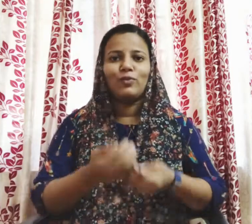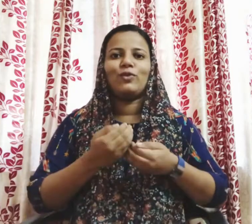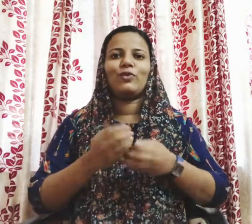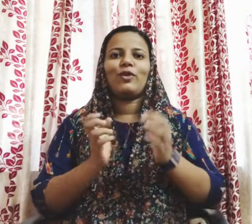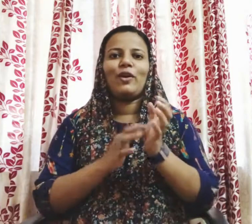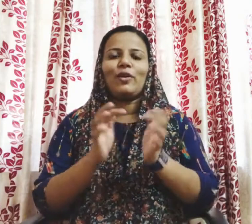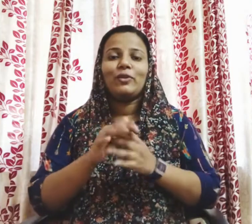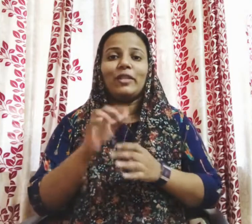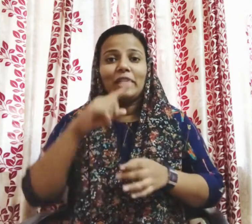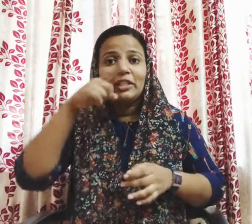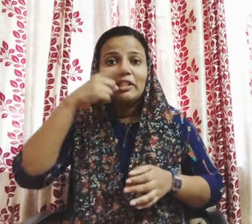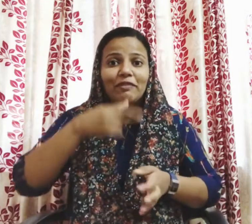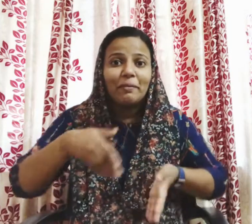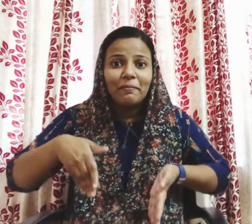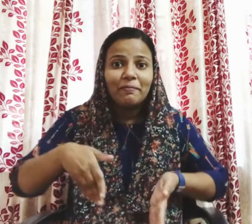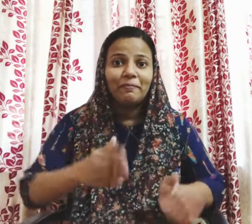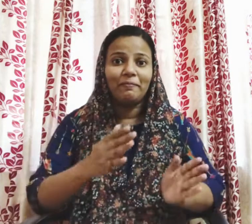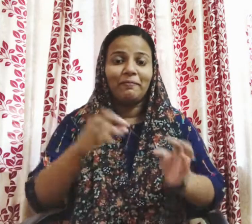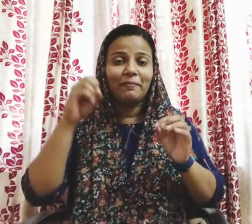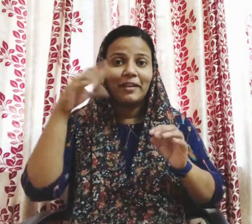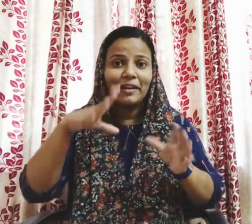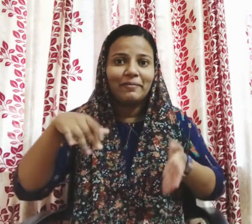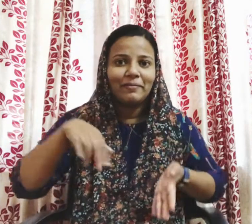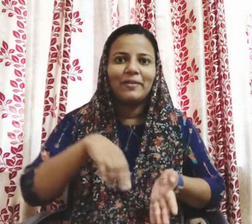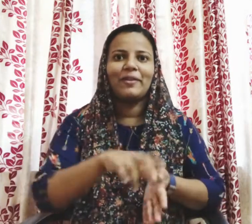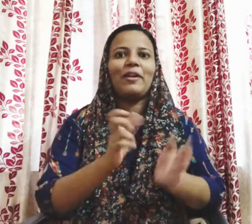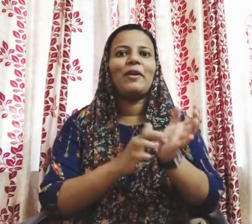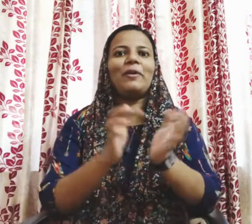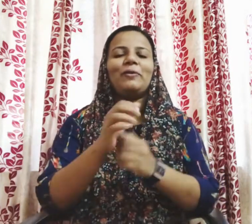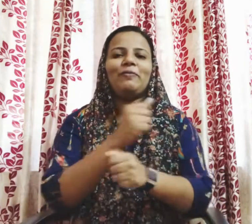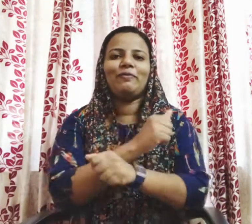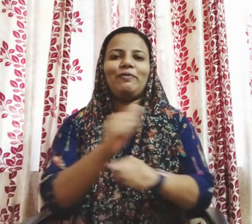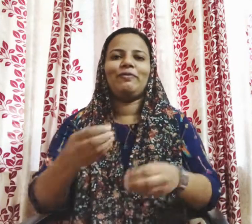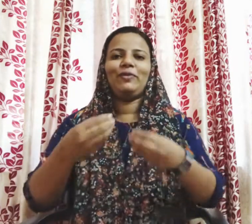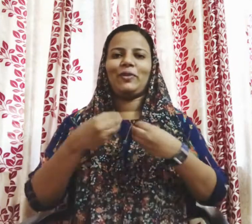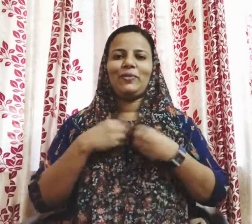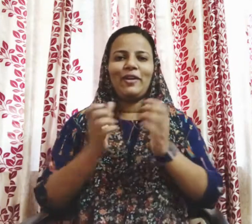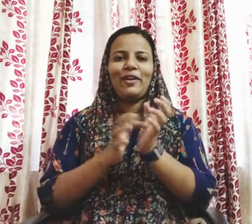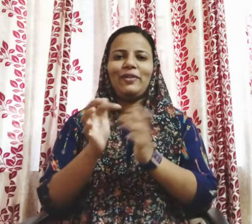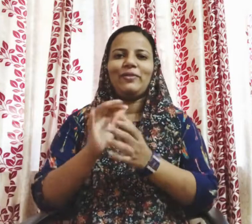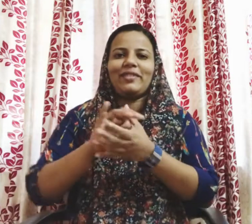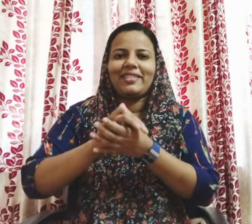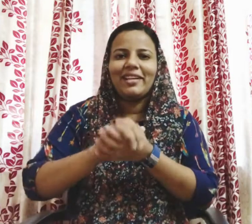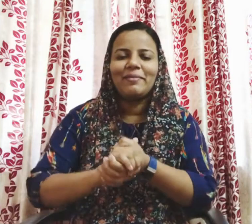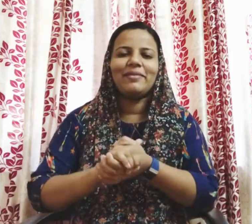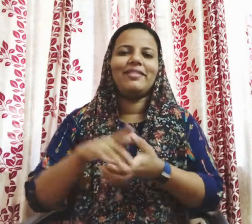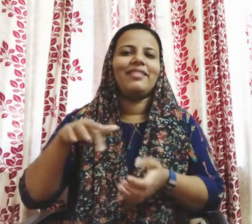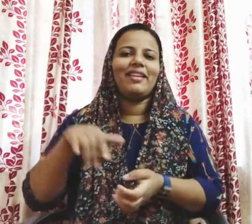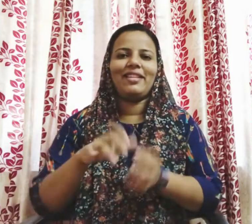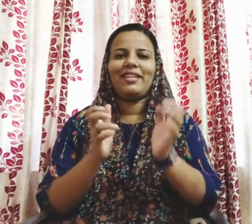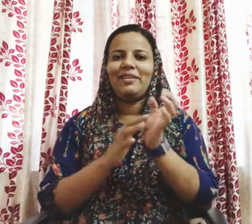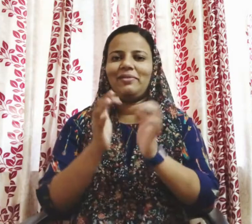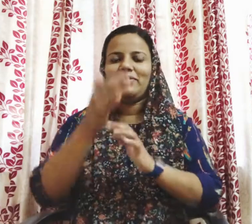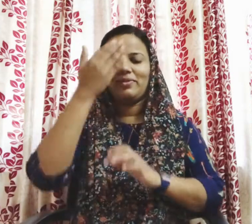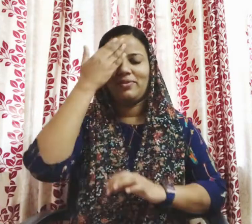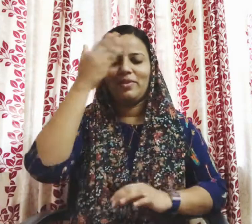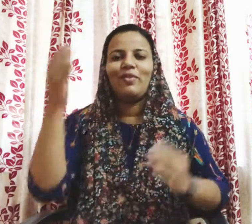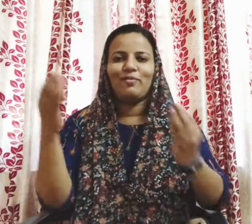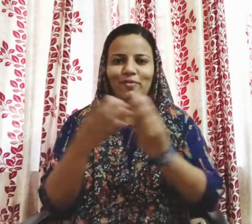കൂടെ നടക്കുവാൻ, ആമേൻ, ജീവൻ്റെ പ്രകാശത്തിൽ നടക്കുവാൻ കർത്താവ് നമ്മളെ വിടുവിച്ചിരിക്കുന്നതിനായിട്ട്, കൈപിടിച്ചിരിക്കുന്നതിനായിട്ട് നമുക്ക് ഒരുമിച്ച് കർത്താവിന് സ്തോത്രം